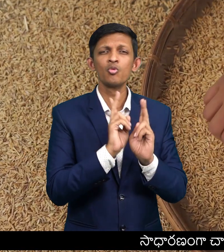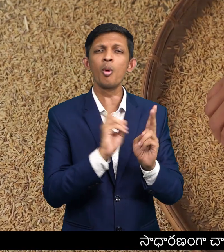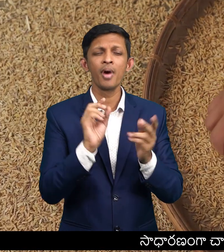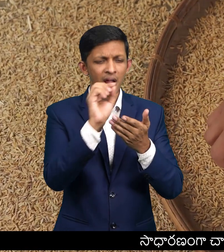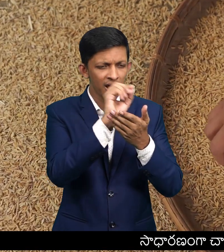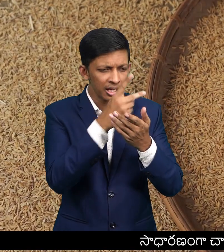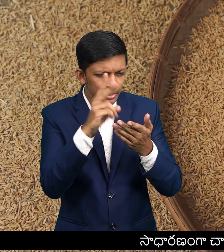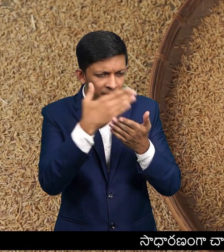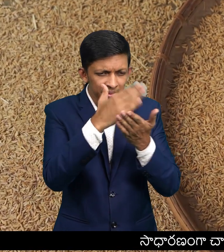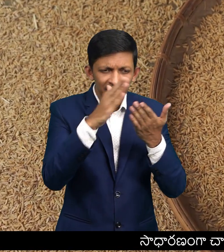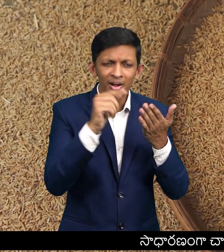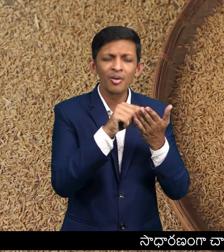ఉండాలి.